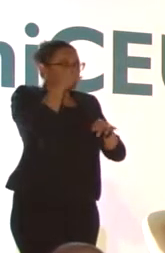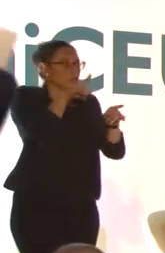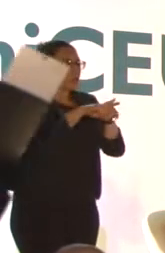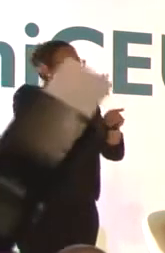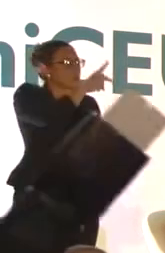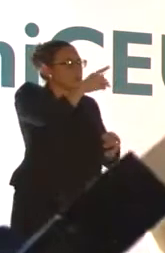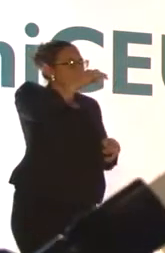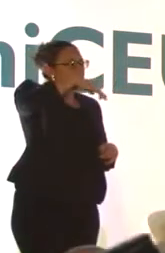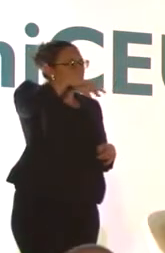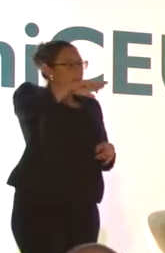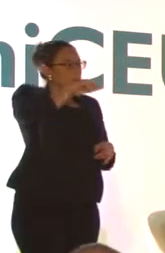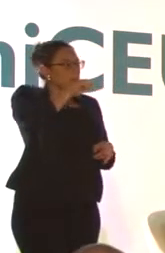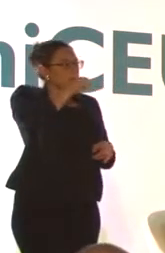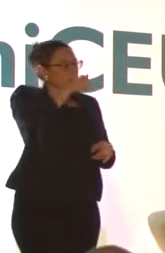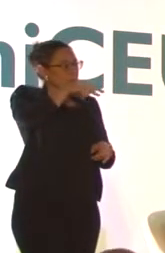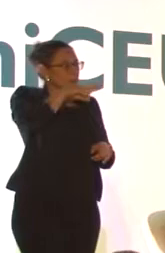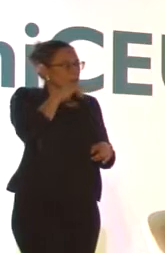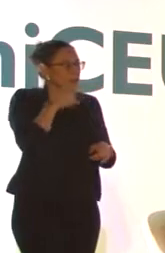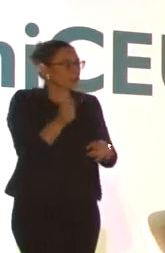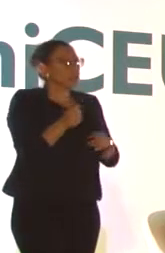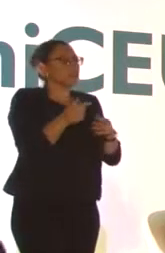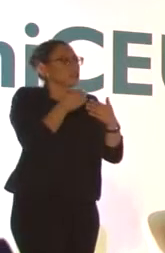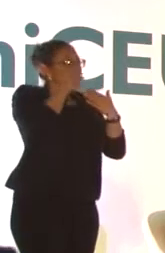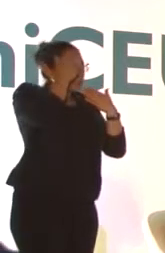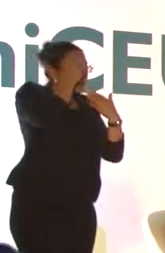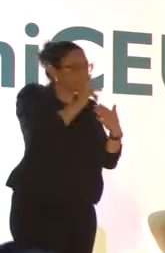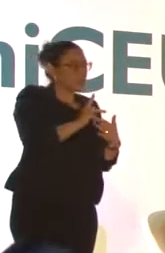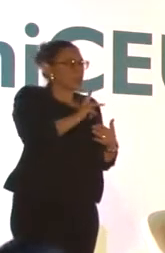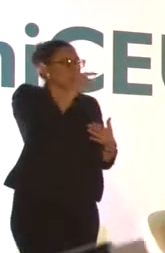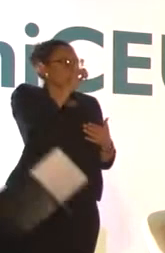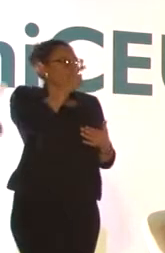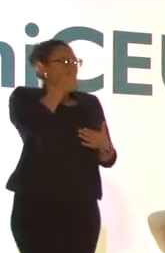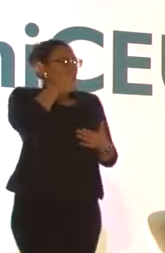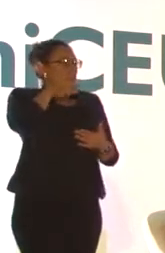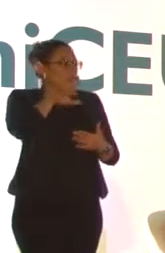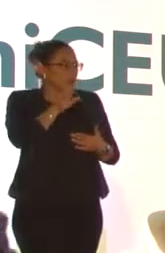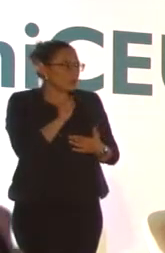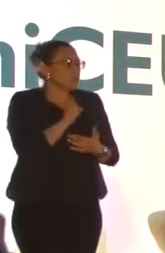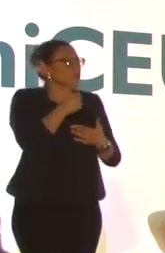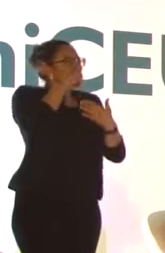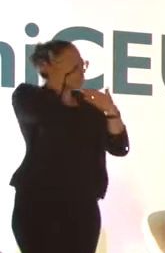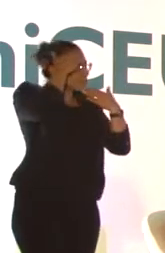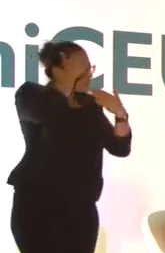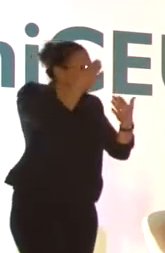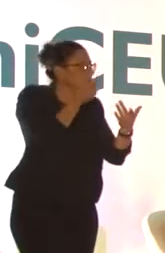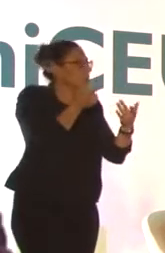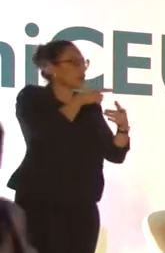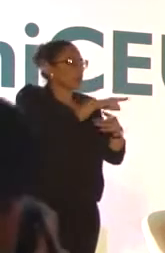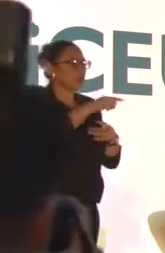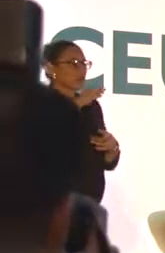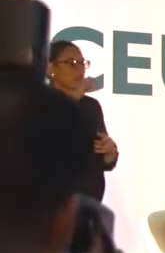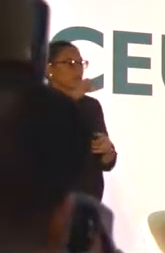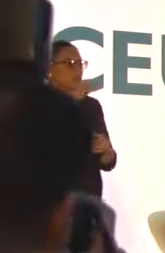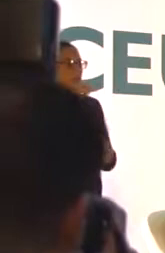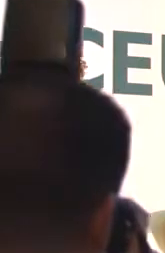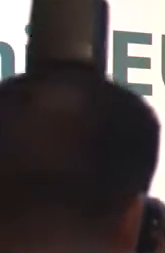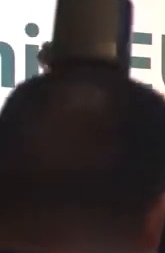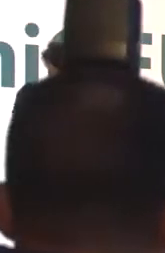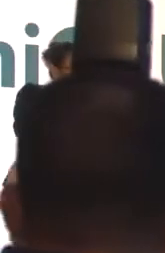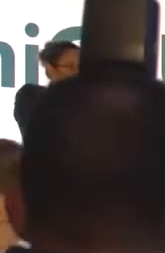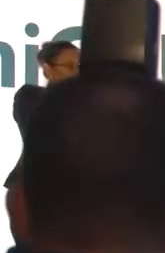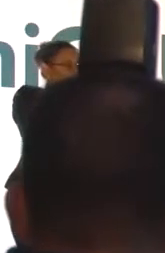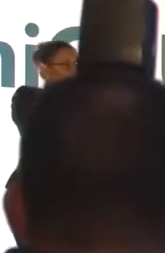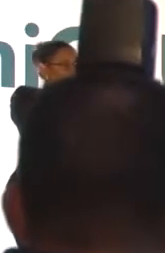Lourdes, cumprimentar o Klaus, que também é um entusiasta dessas nossas parcerias. A professora Emília, secretária